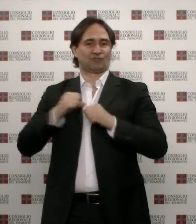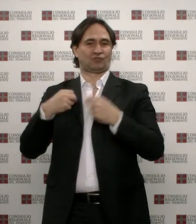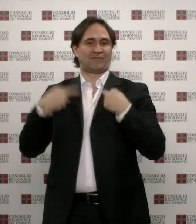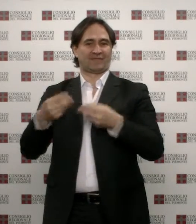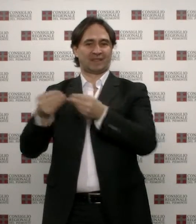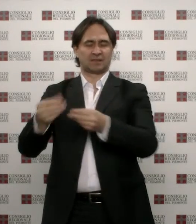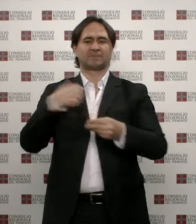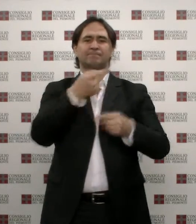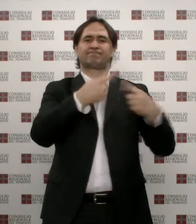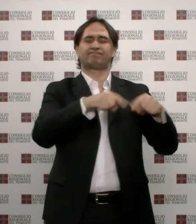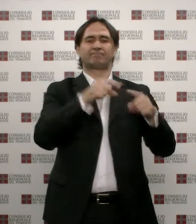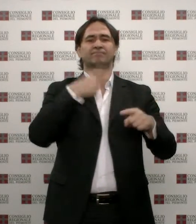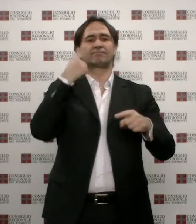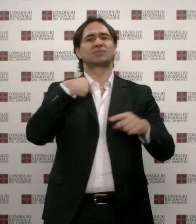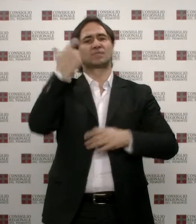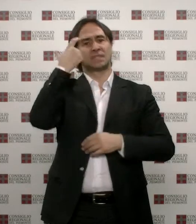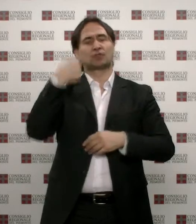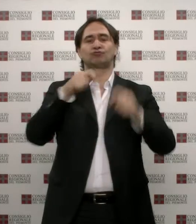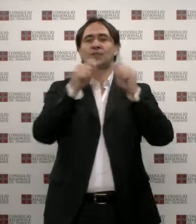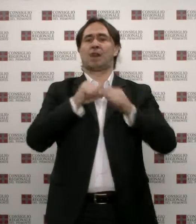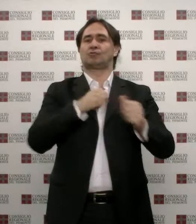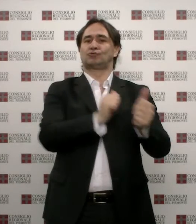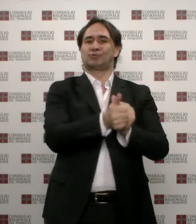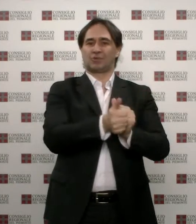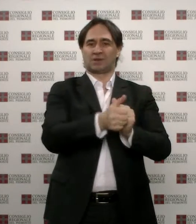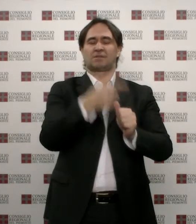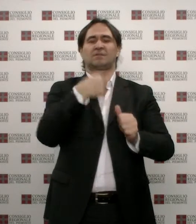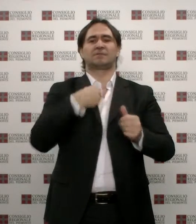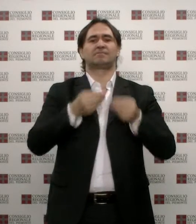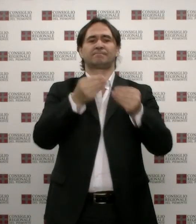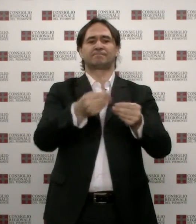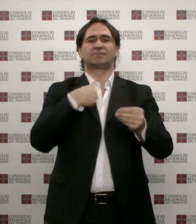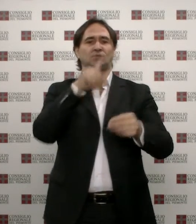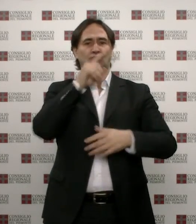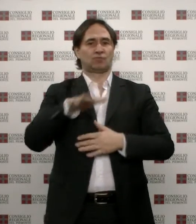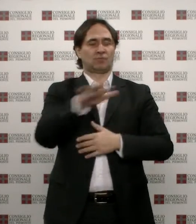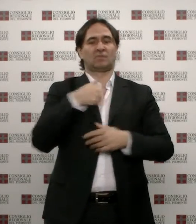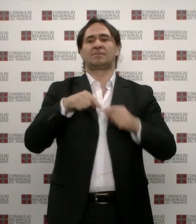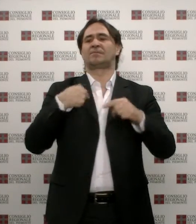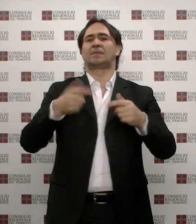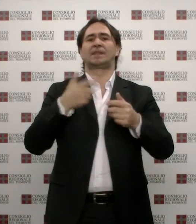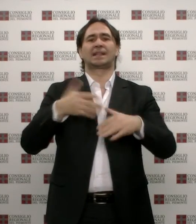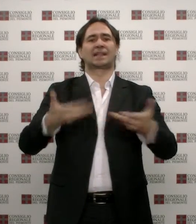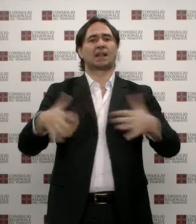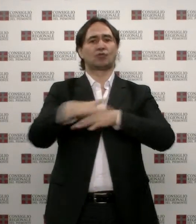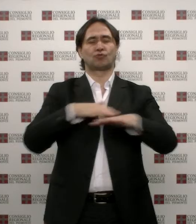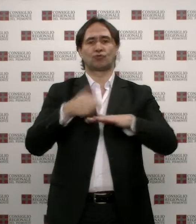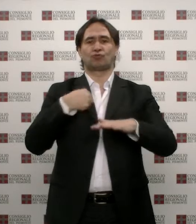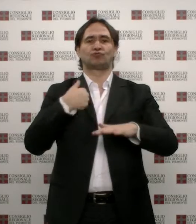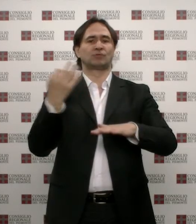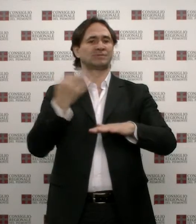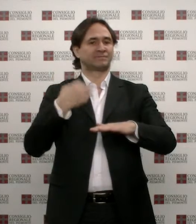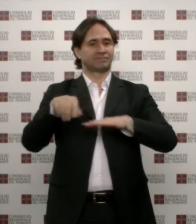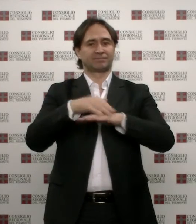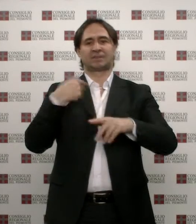di istituire gli Stati Generali dello Sport, uno spazio per mettere a fattor comune le eccellenze del territorio interessate a promuovere e sostenere i